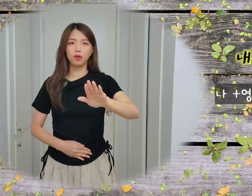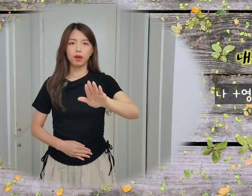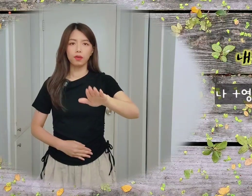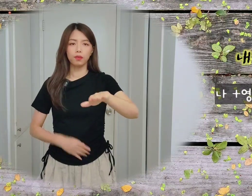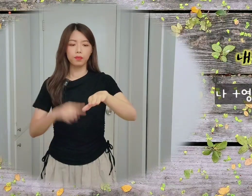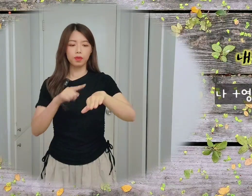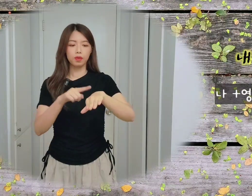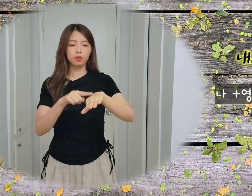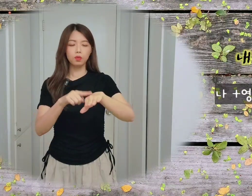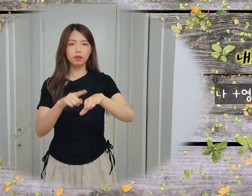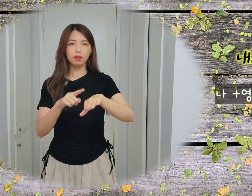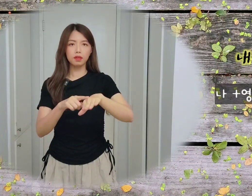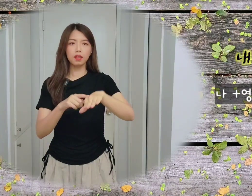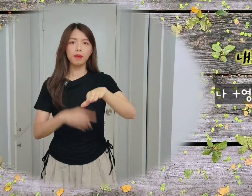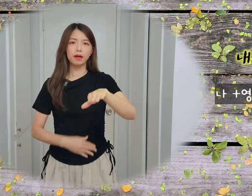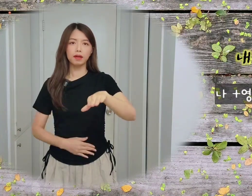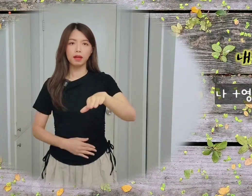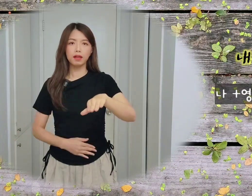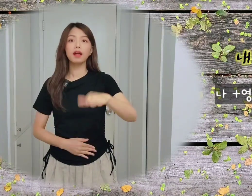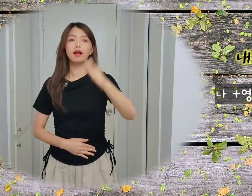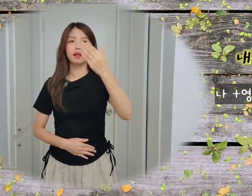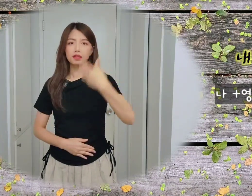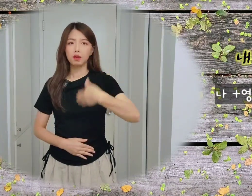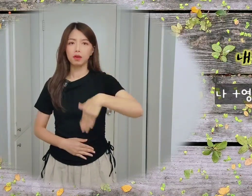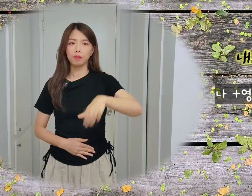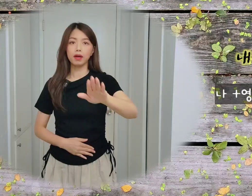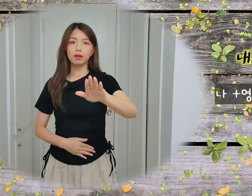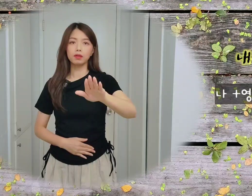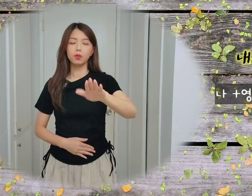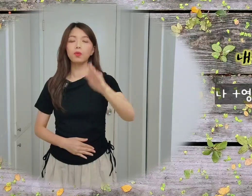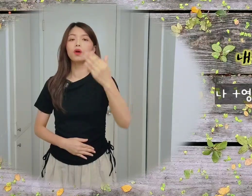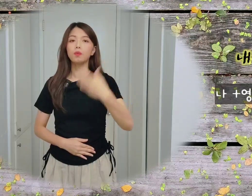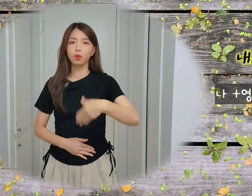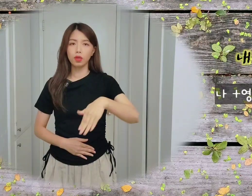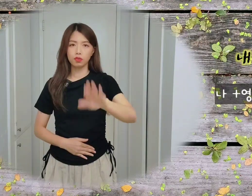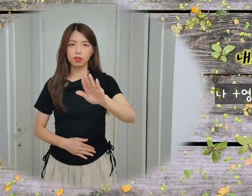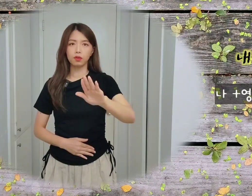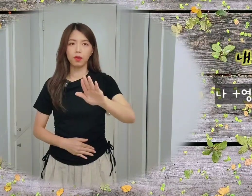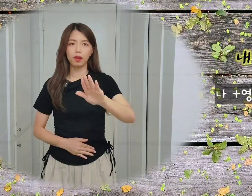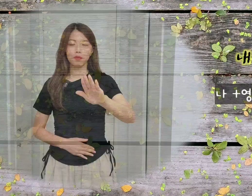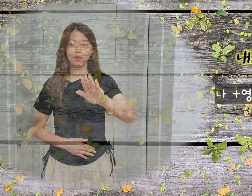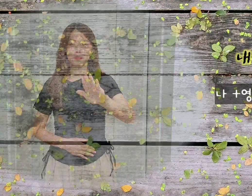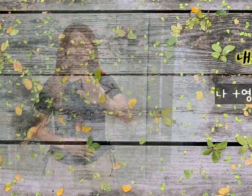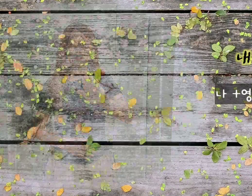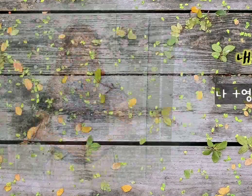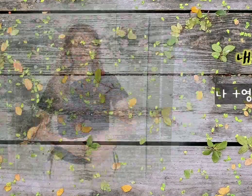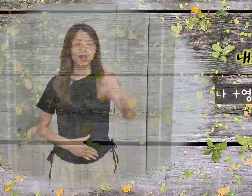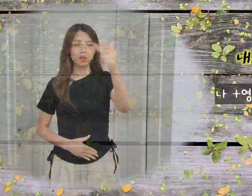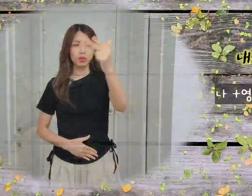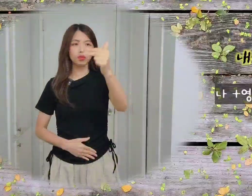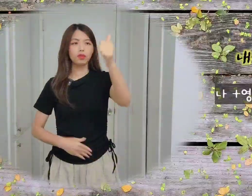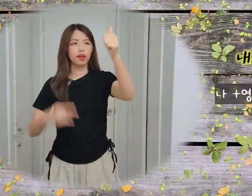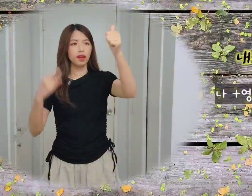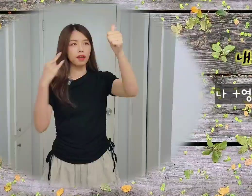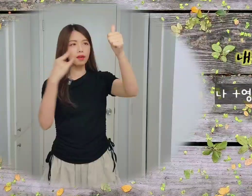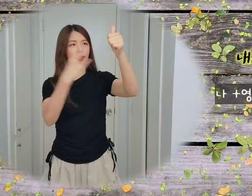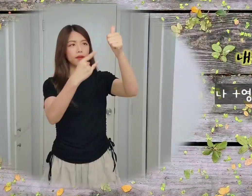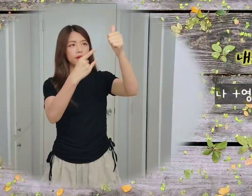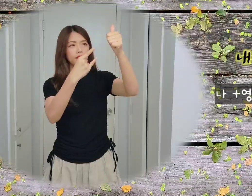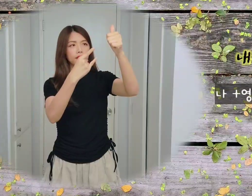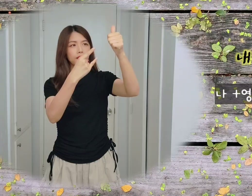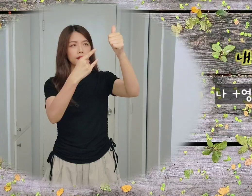보내주시는 거예요. 손등이 밖을 향하게 해서 이렇게 밖으로 보내주시는 거예요. 그래서